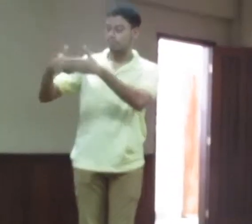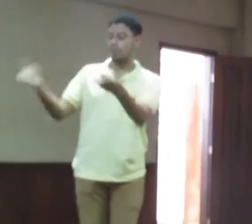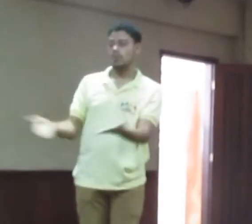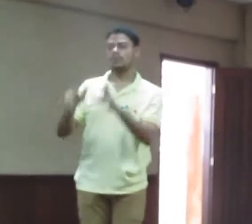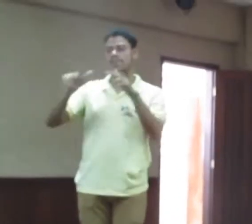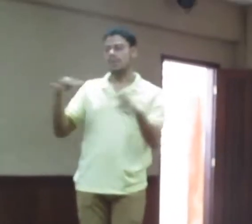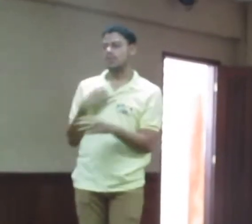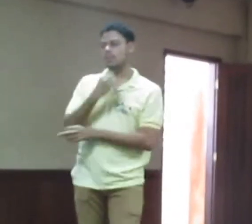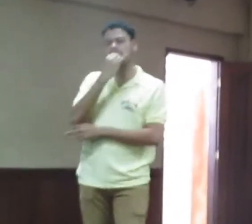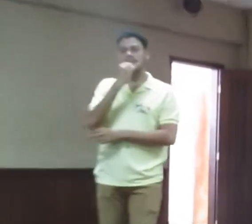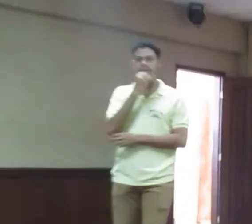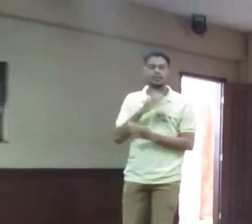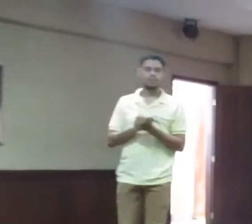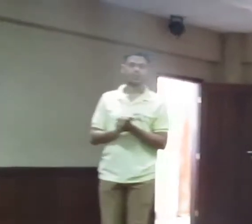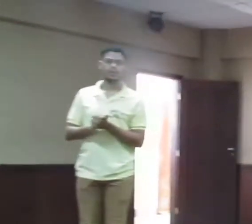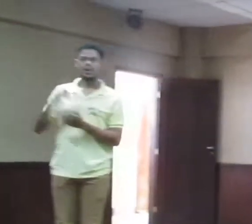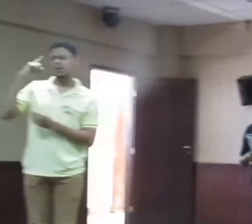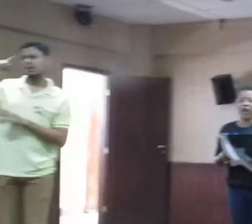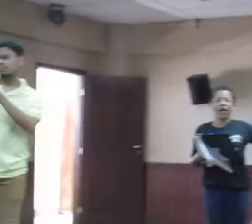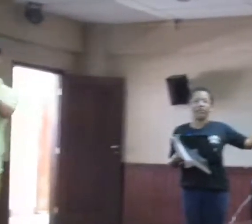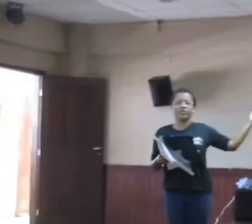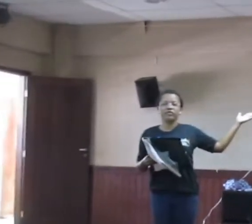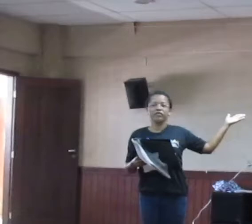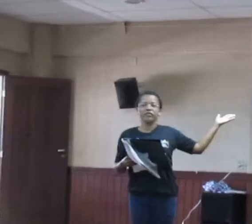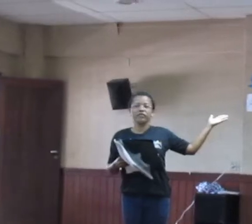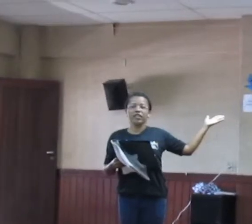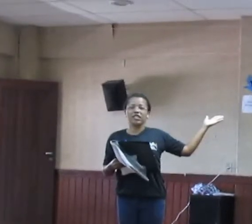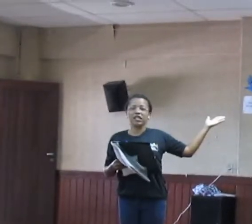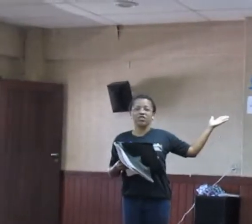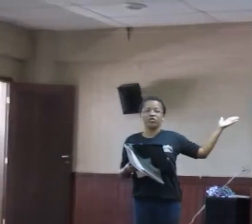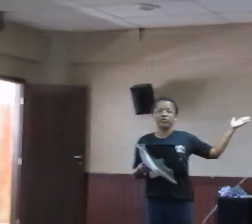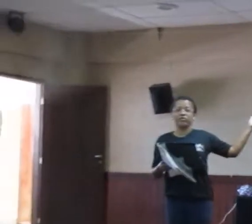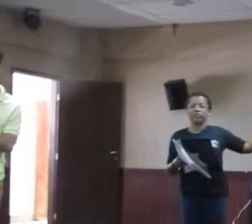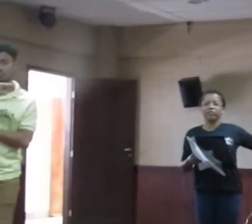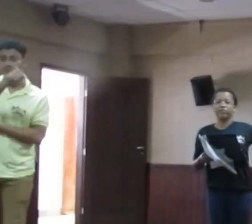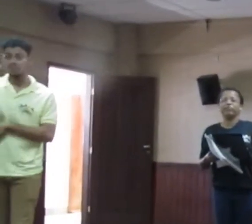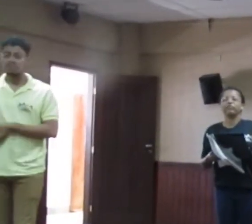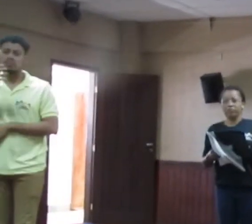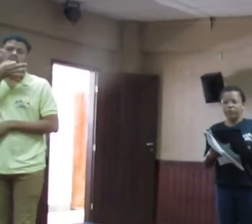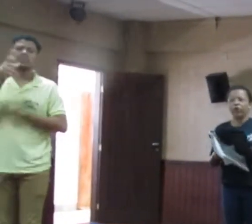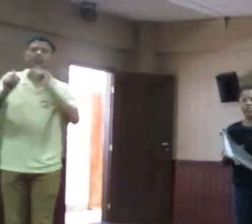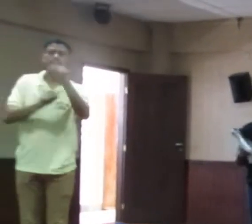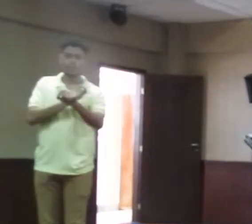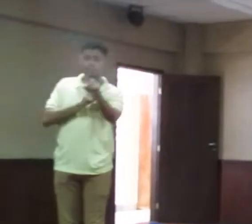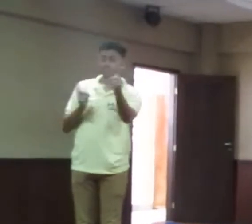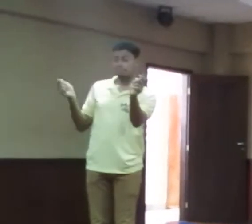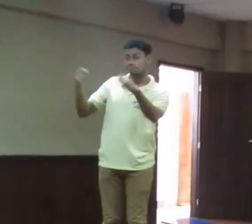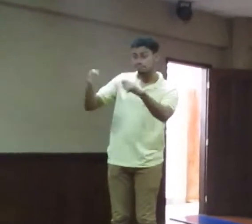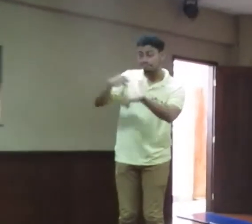aqui um exemplo, né? Surdo pode usar celular? O que é que vocês acham? Pode